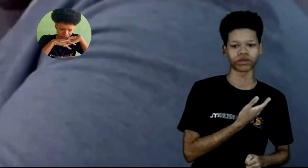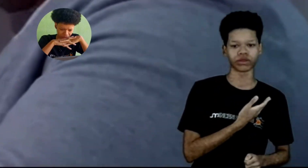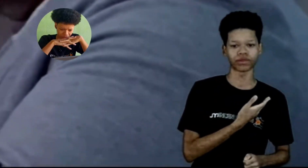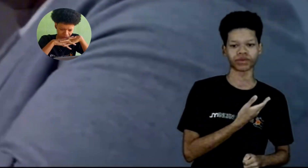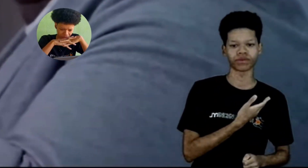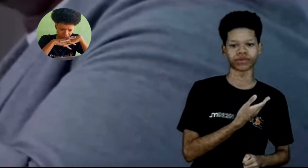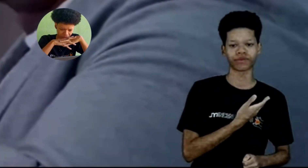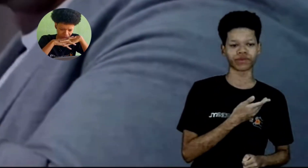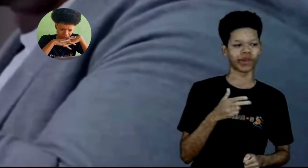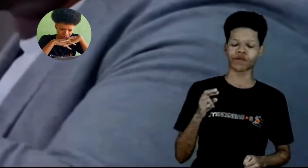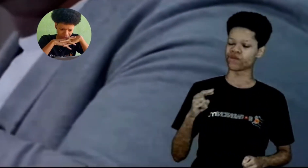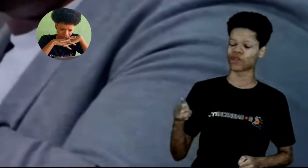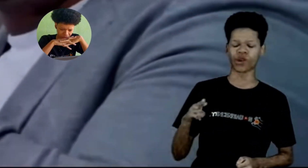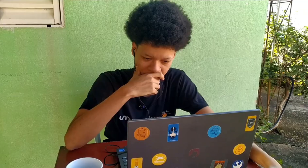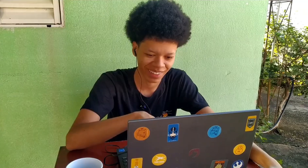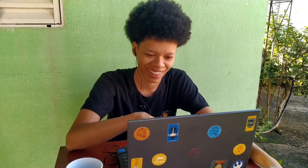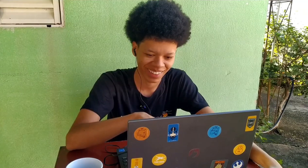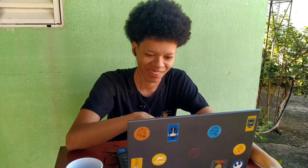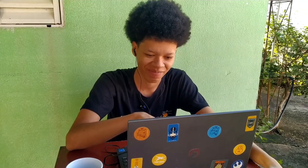Porque só anda com você quem tá de...